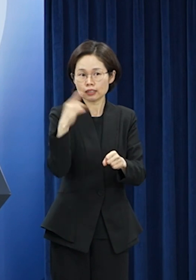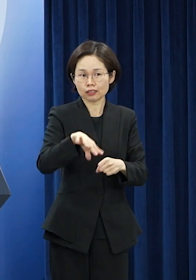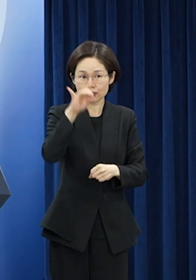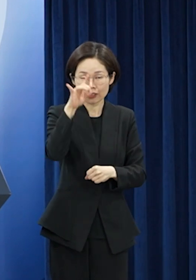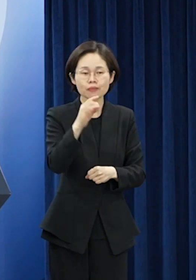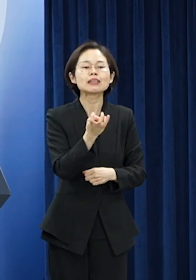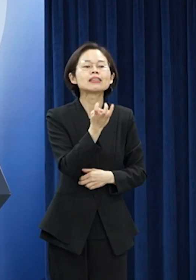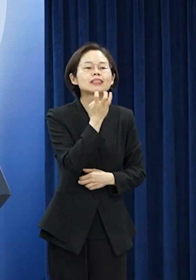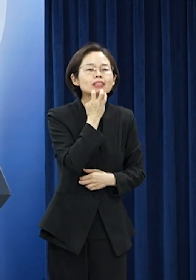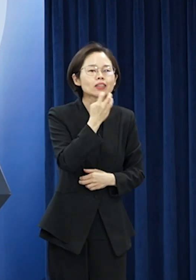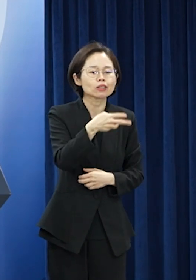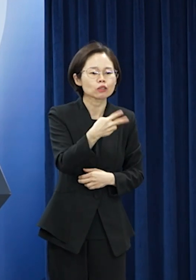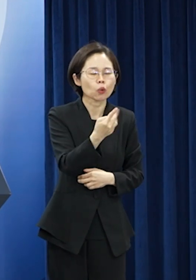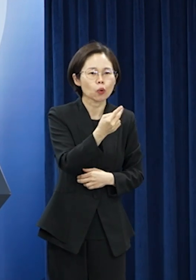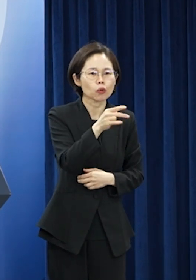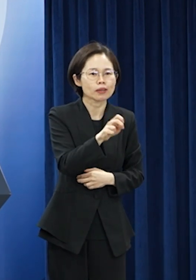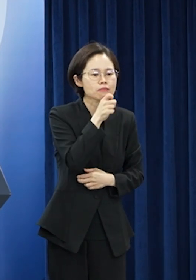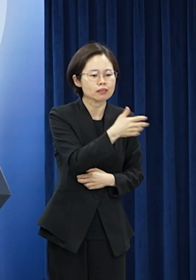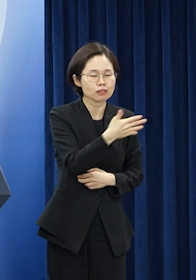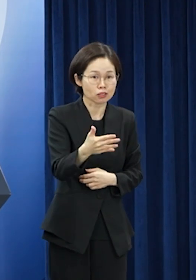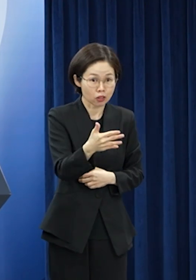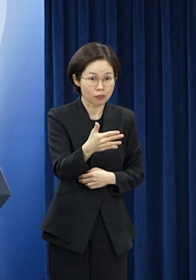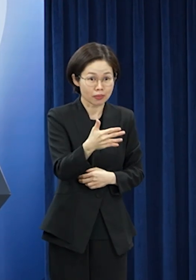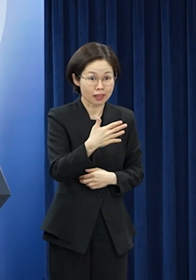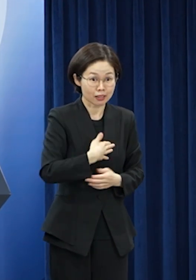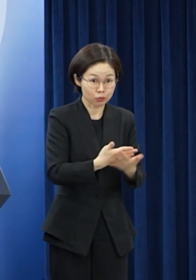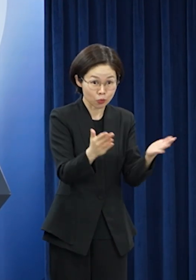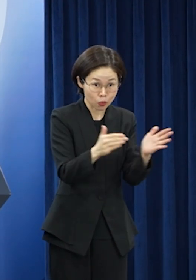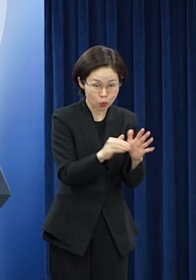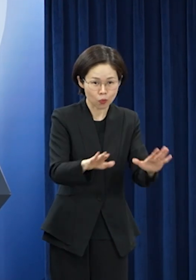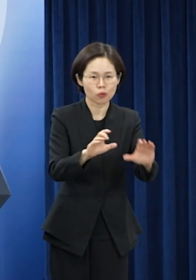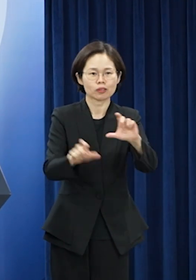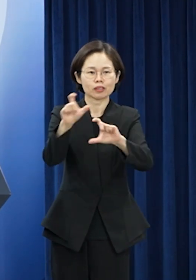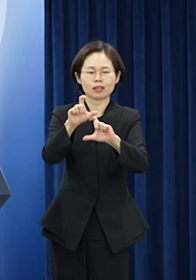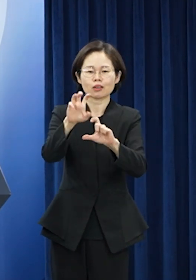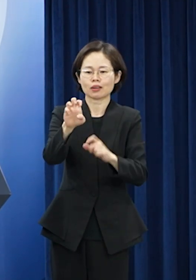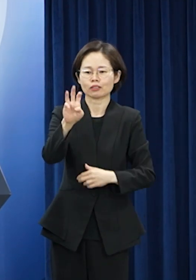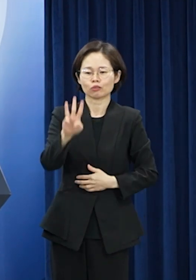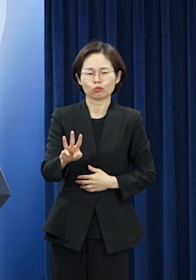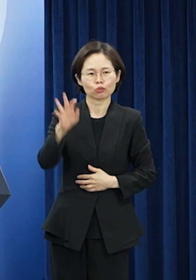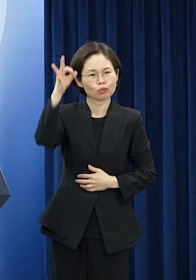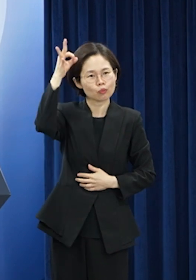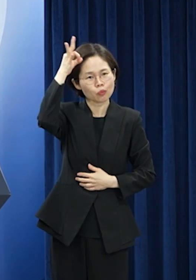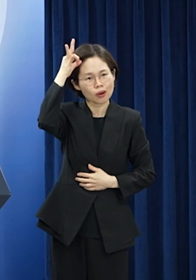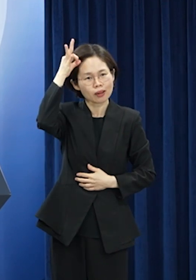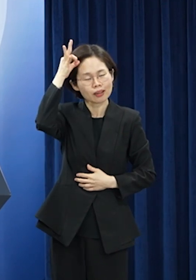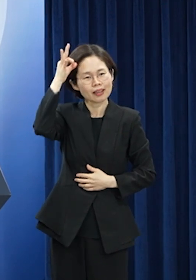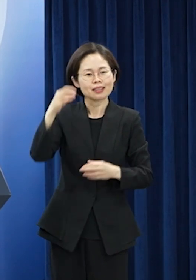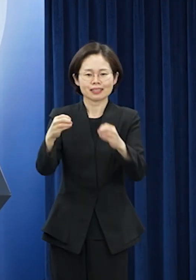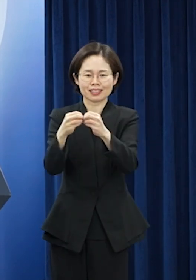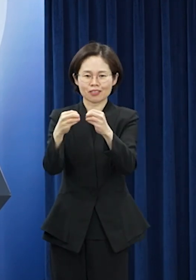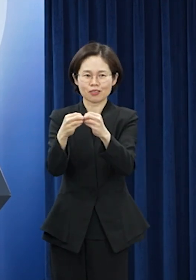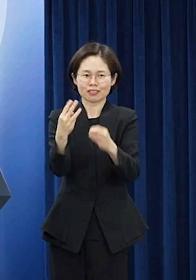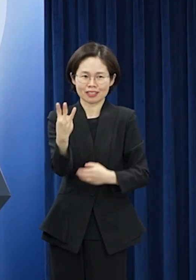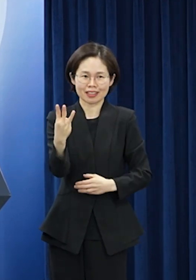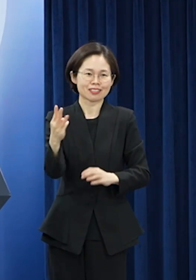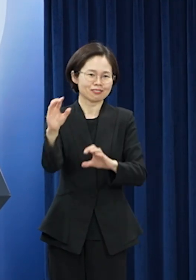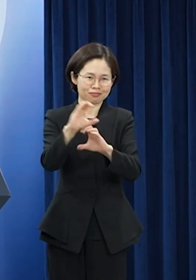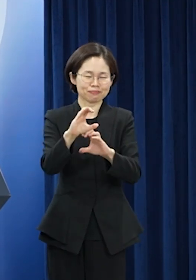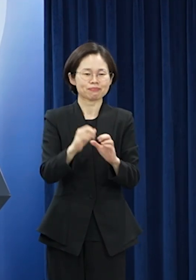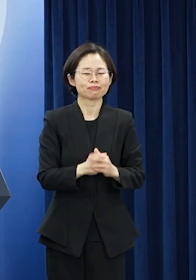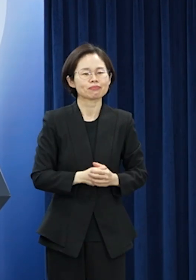실시한 서울 도림천 도시 침수 예보를 올해에는 광주, 포항, 창원 지역까지 확대하여